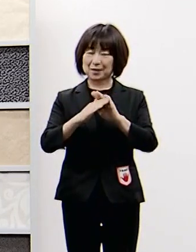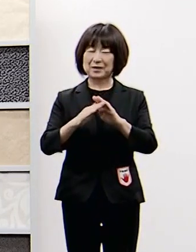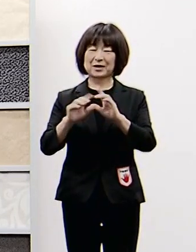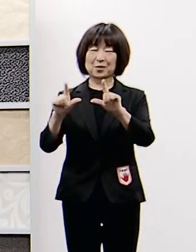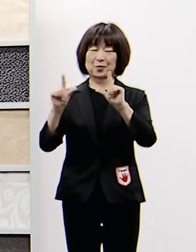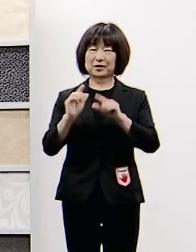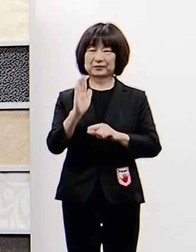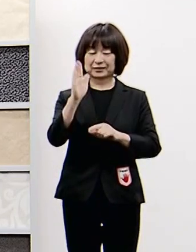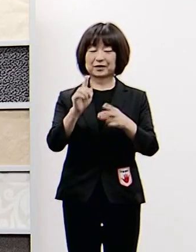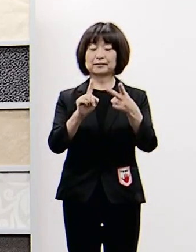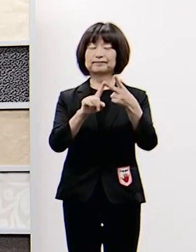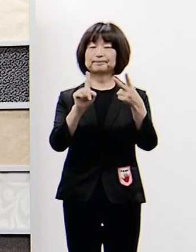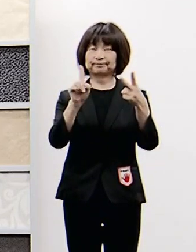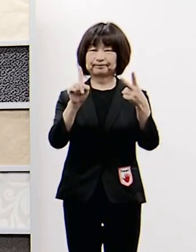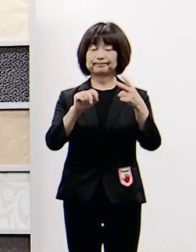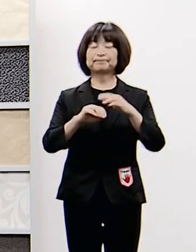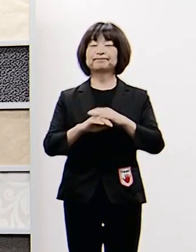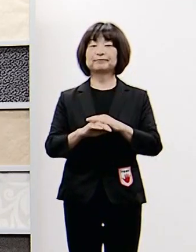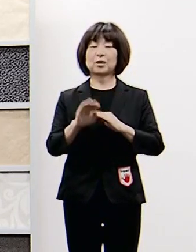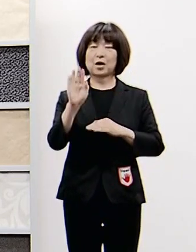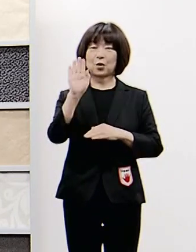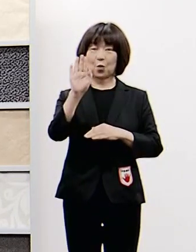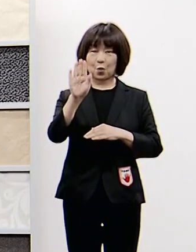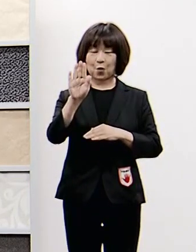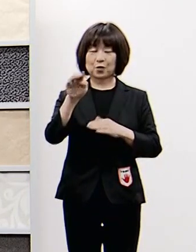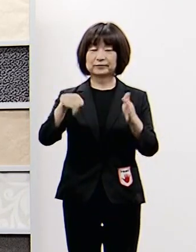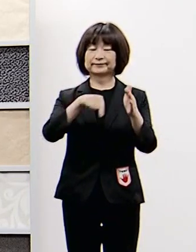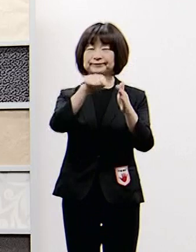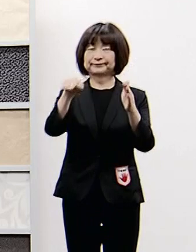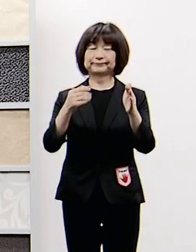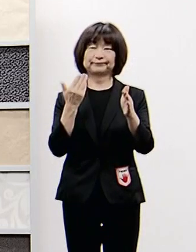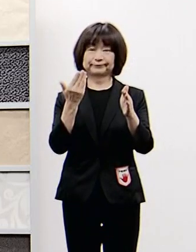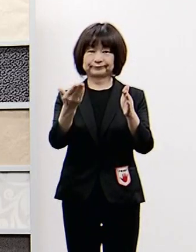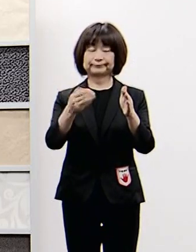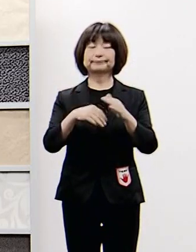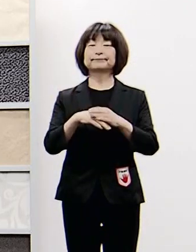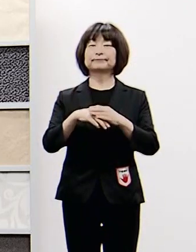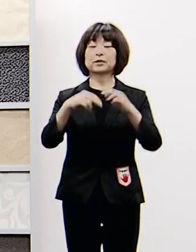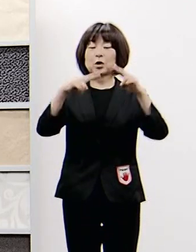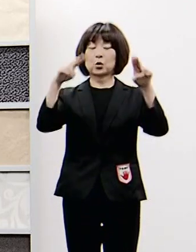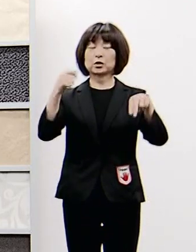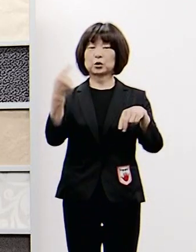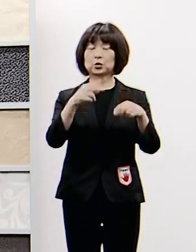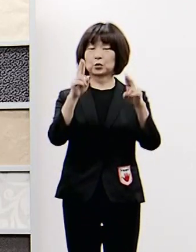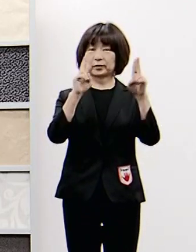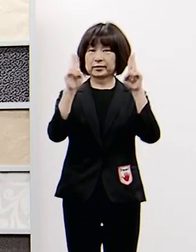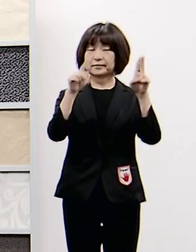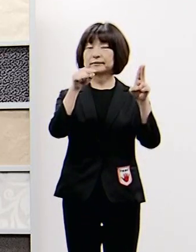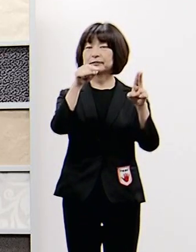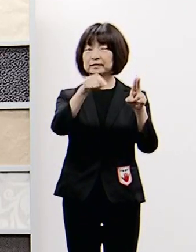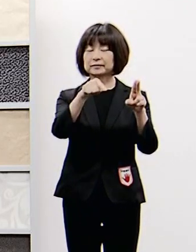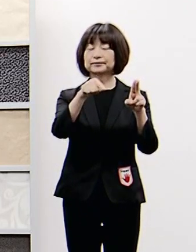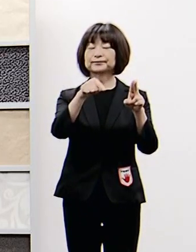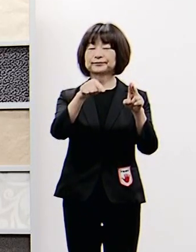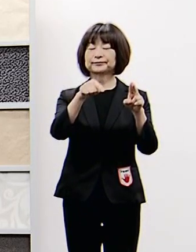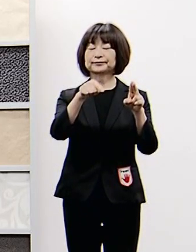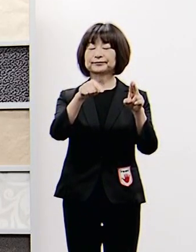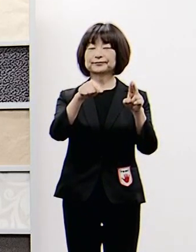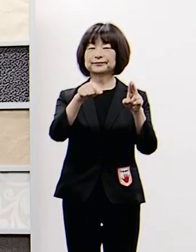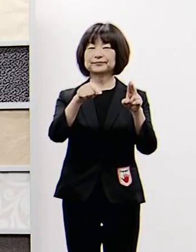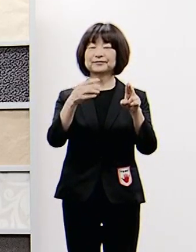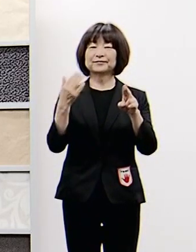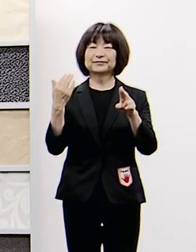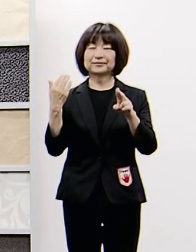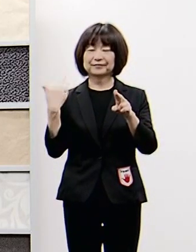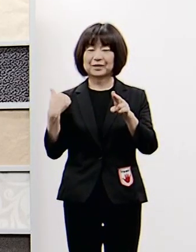たいのともう1点は今後についてなんですけれども富士急行側が土地価格を基礎とした